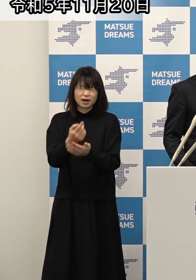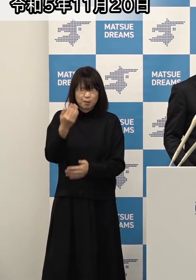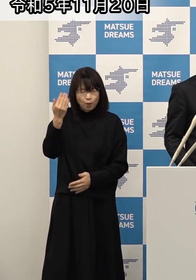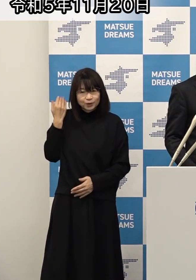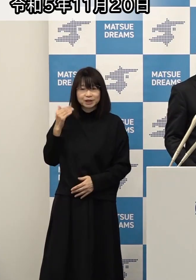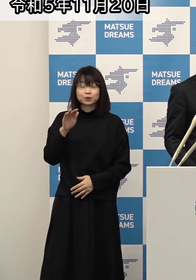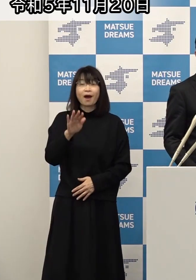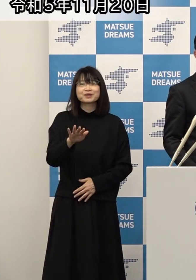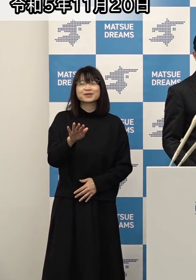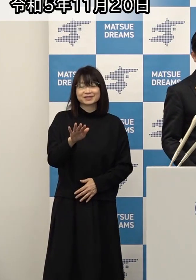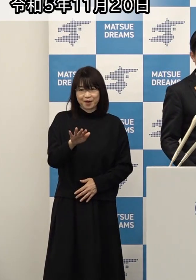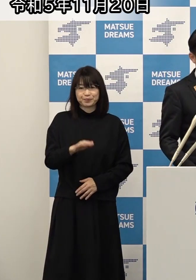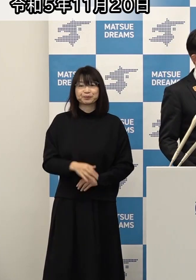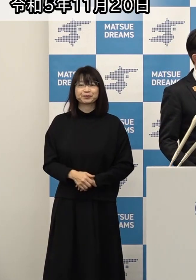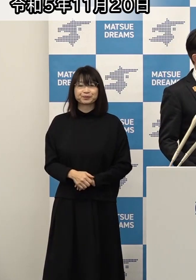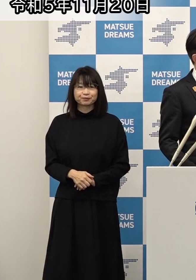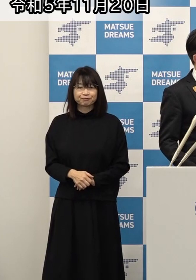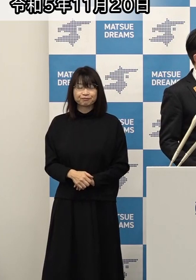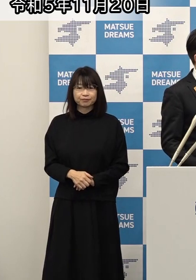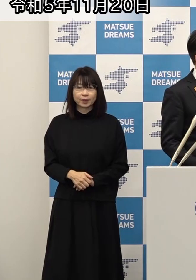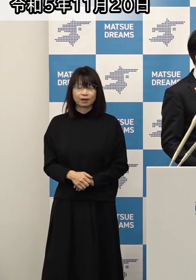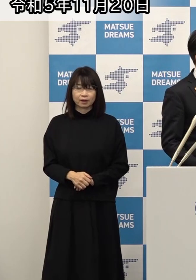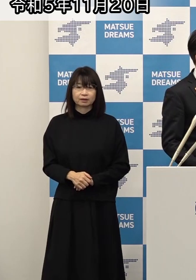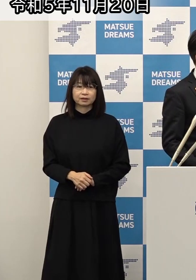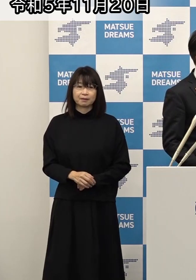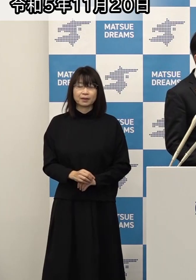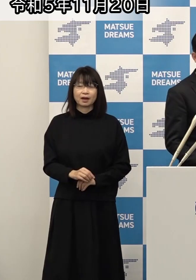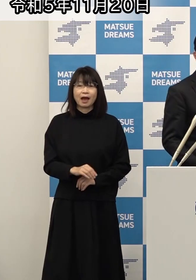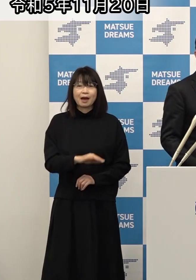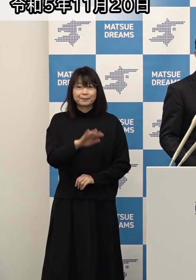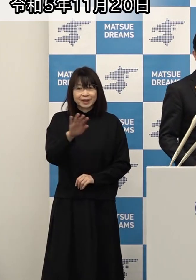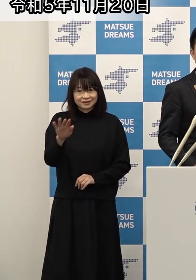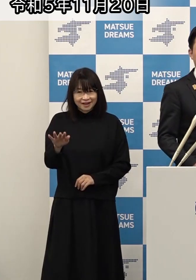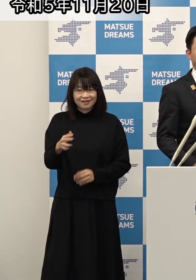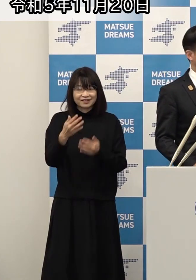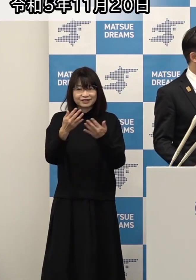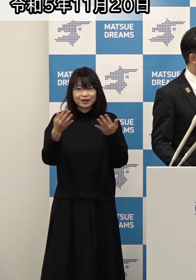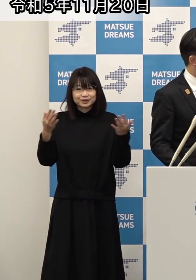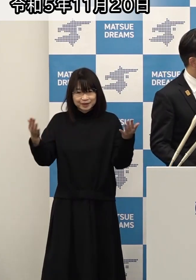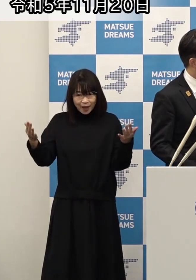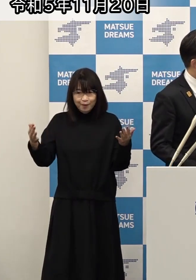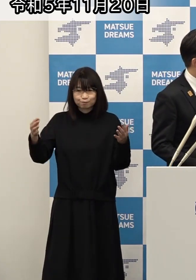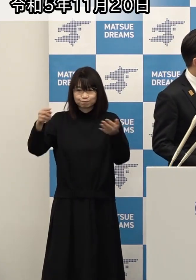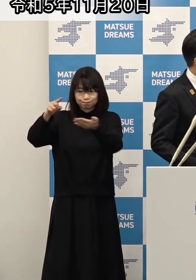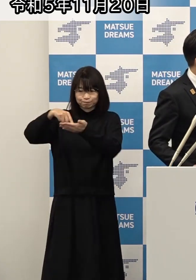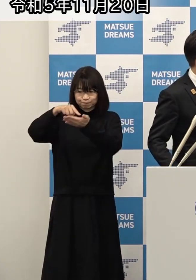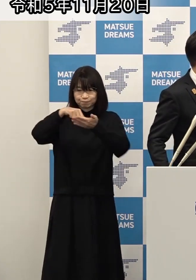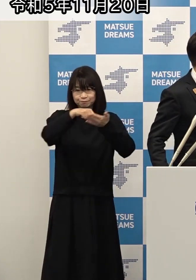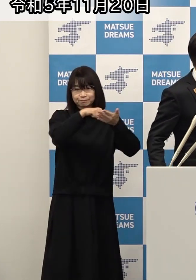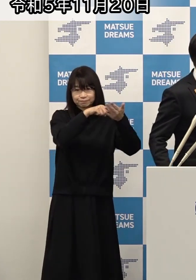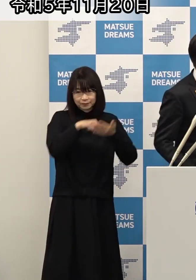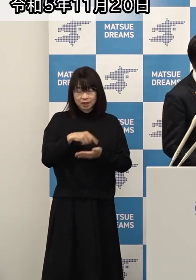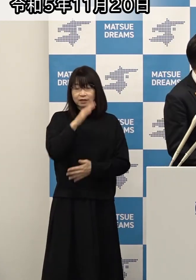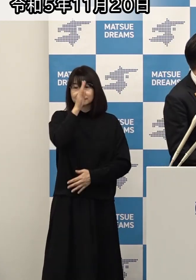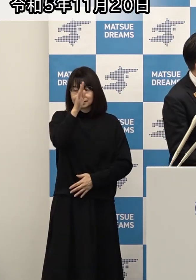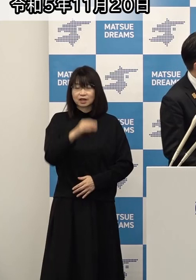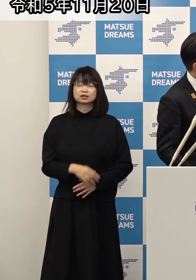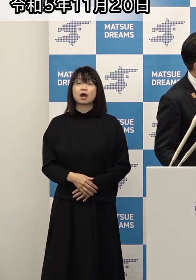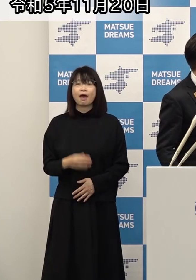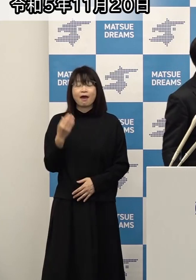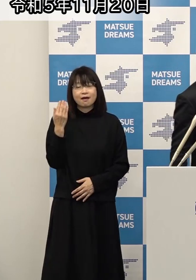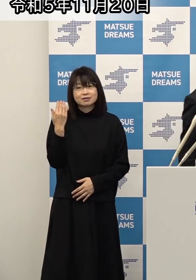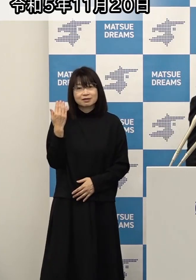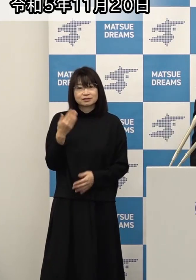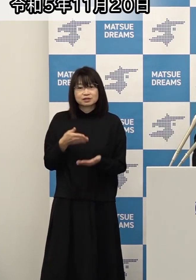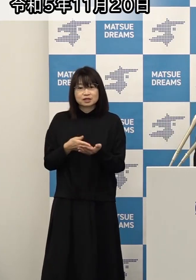ているような大会でございますので、ぜひともですね、たくさんの方にまた参考いただければと思います。先ほど申し上げましたように